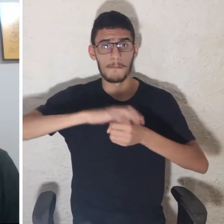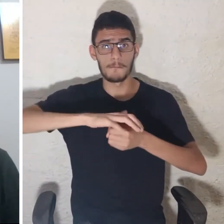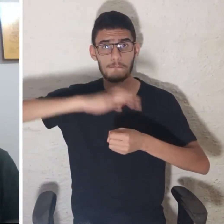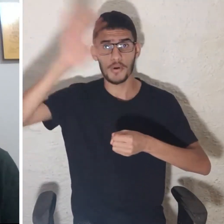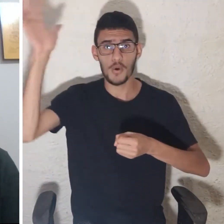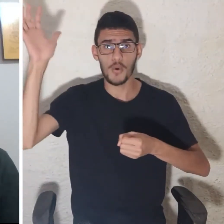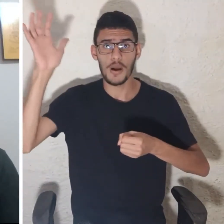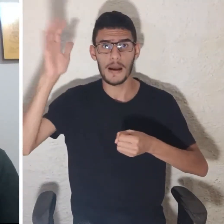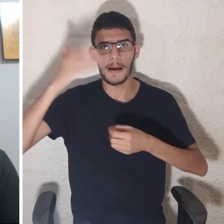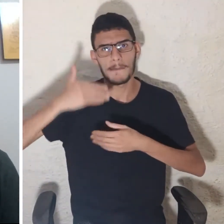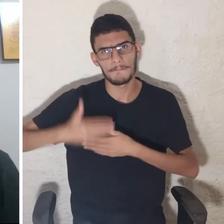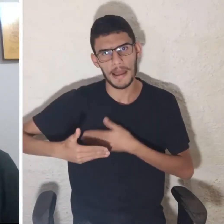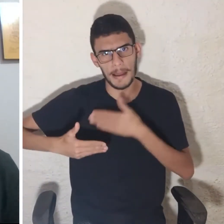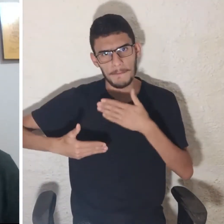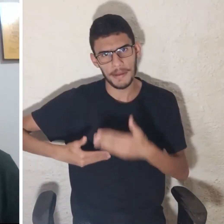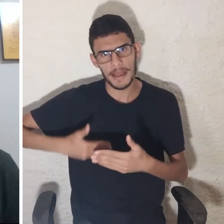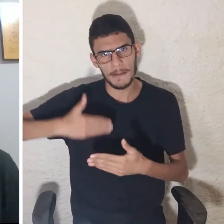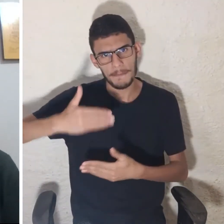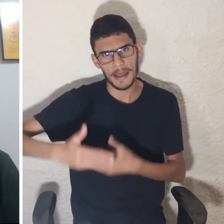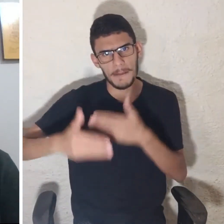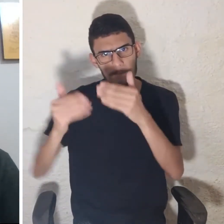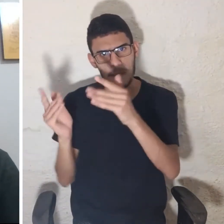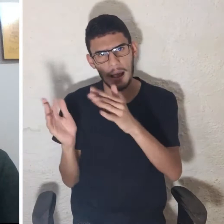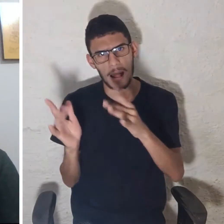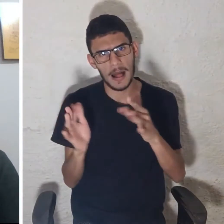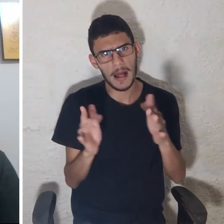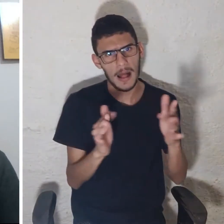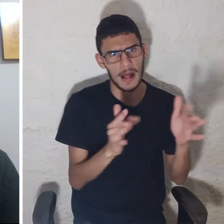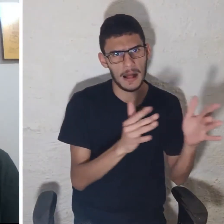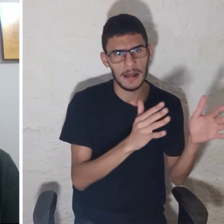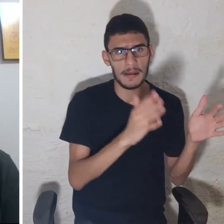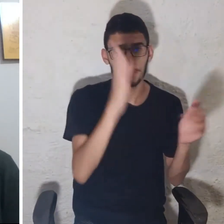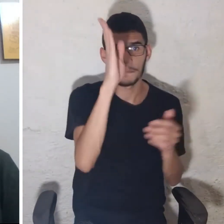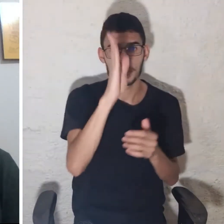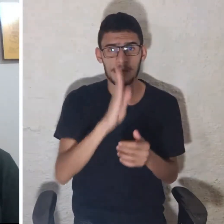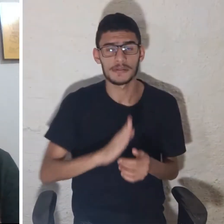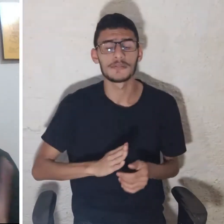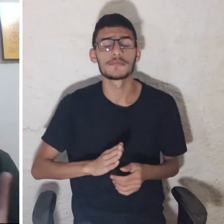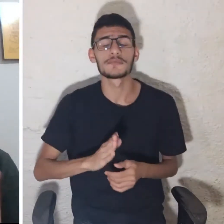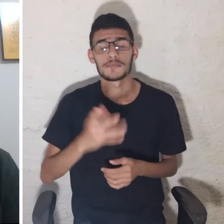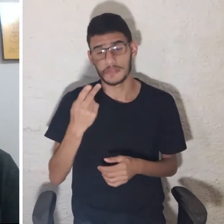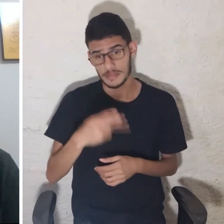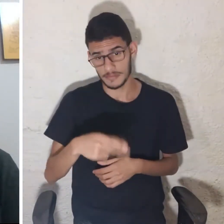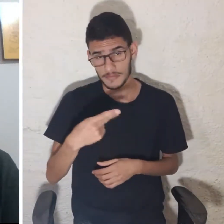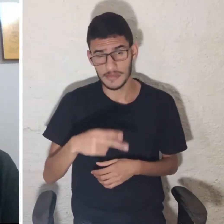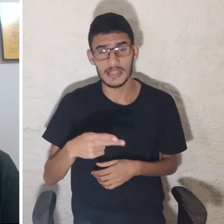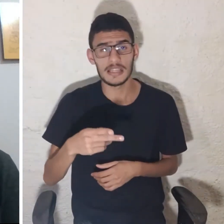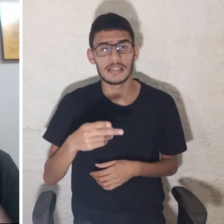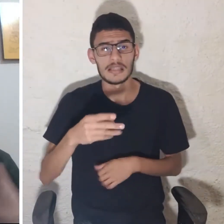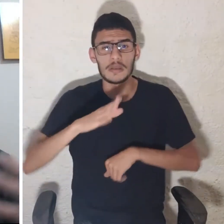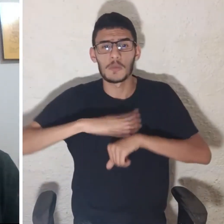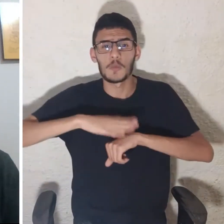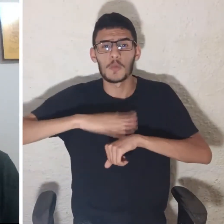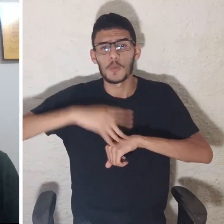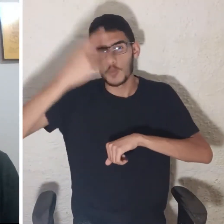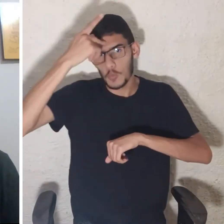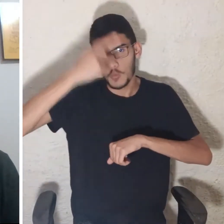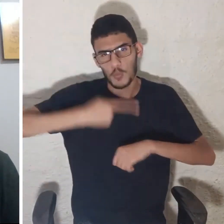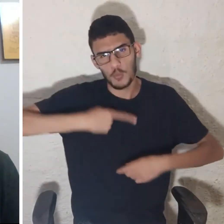aconteceu num processo, né? A gente chama de processo de independência do Brasil, ou melhor, até o processo de